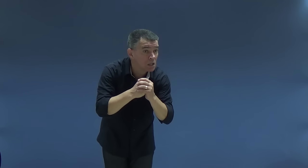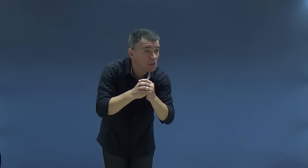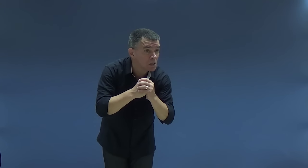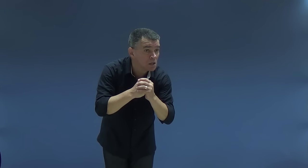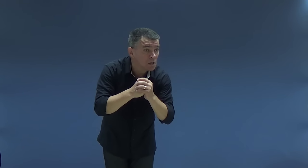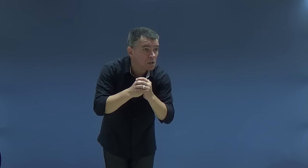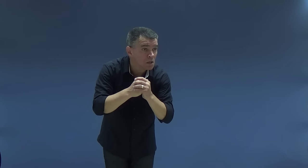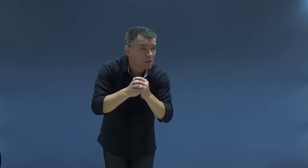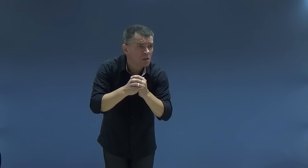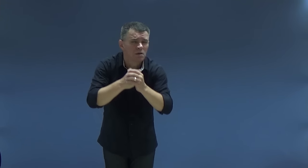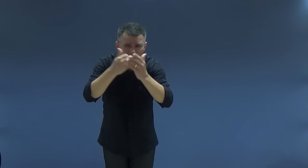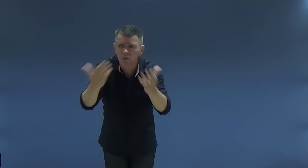Amém?